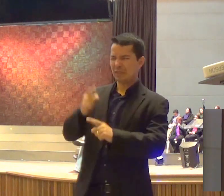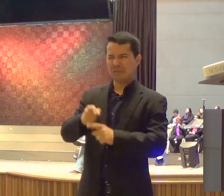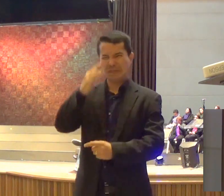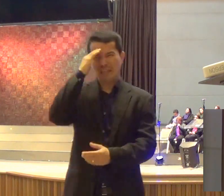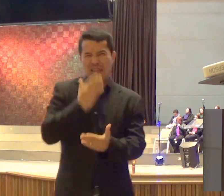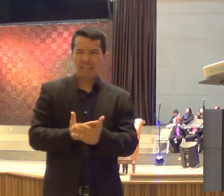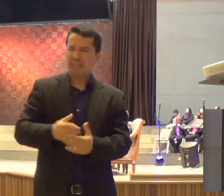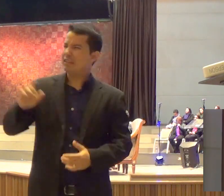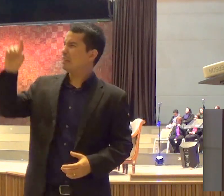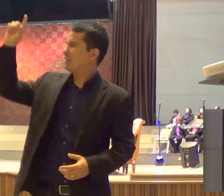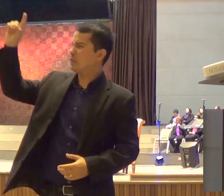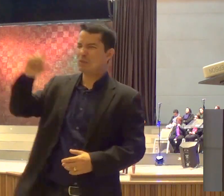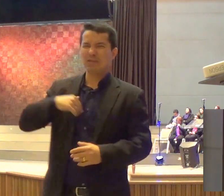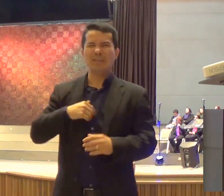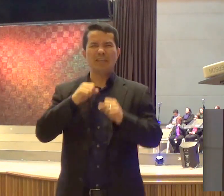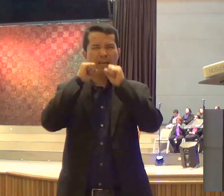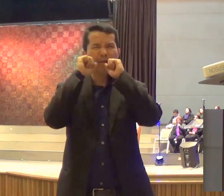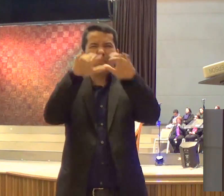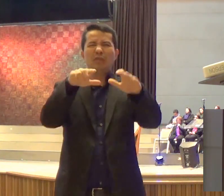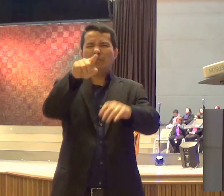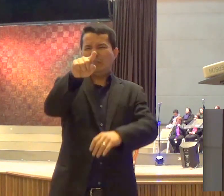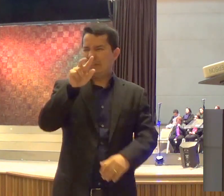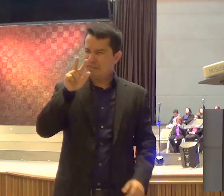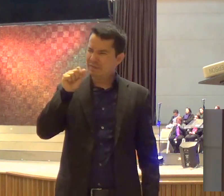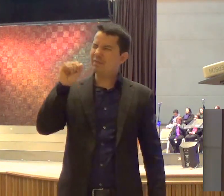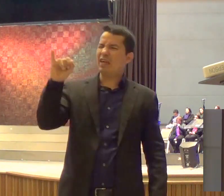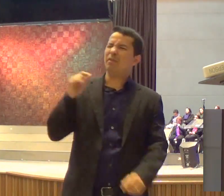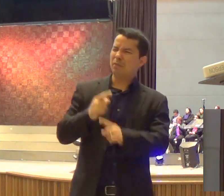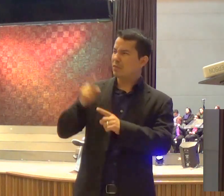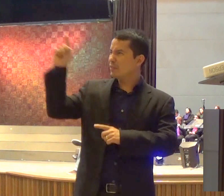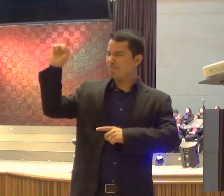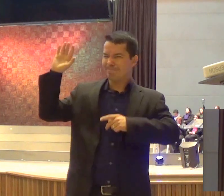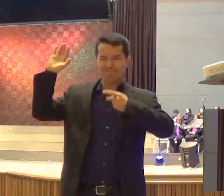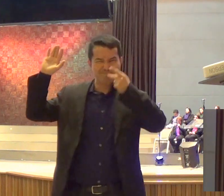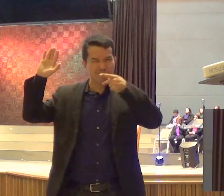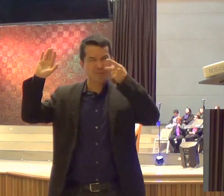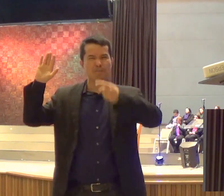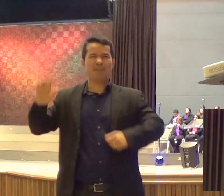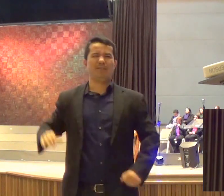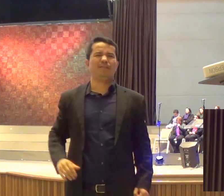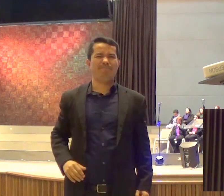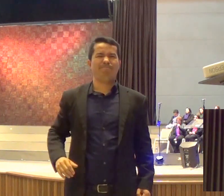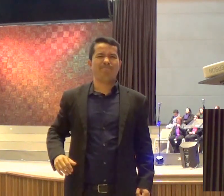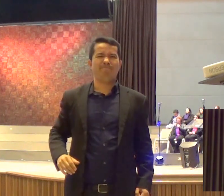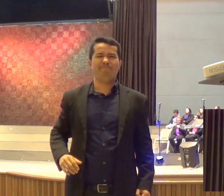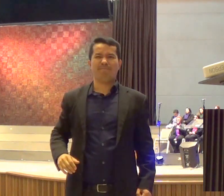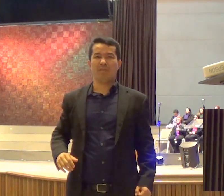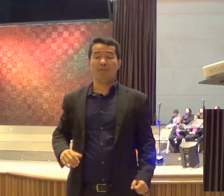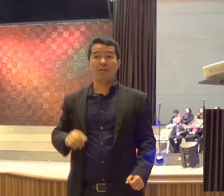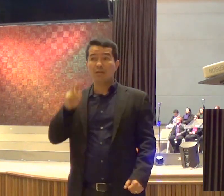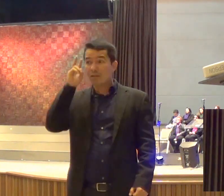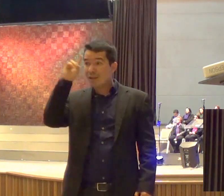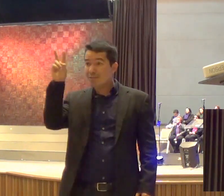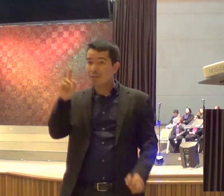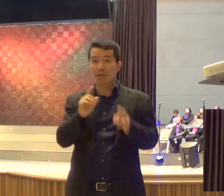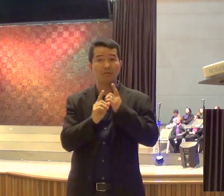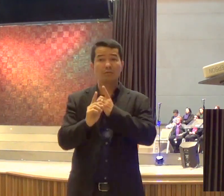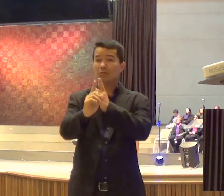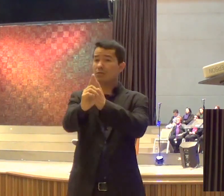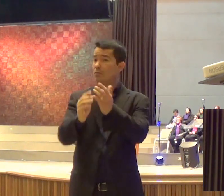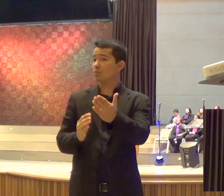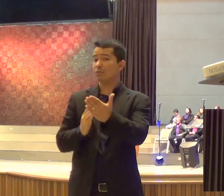tudo aquilo que ele prometeu Eles chegaram do outro